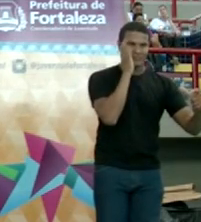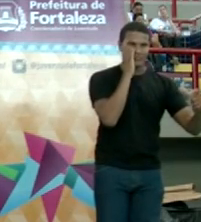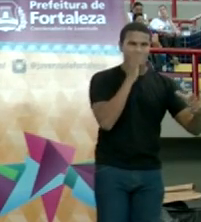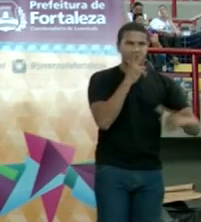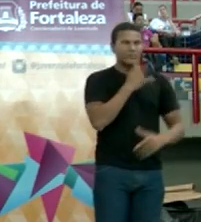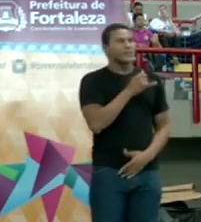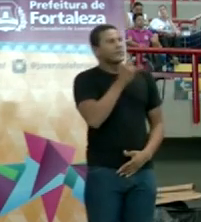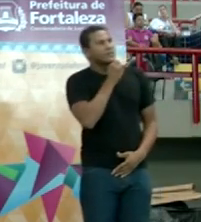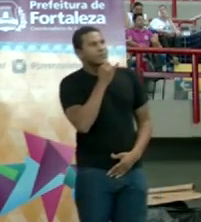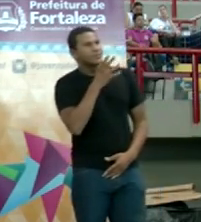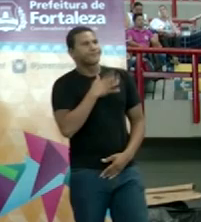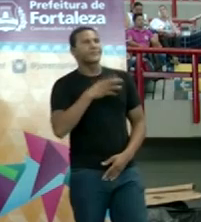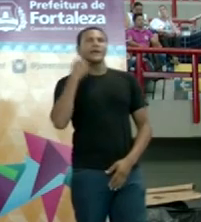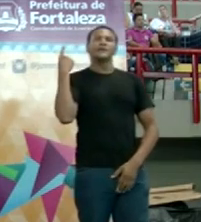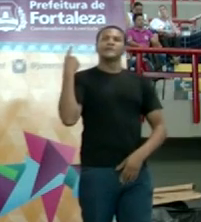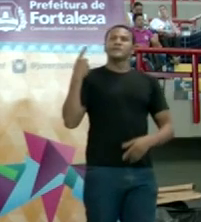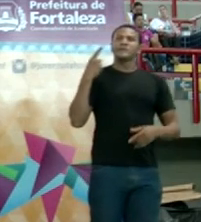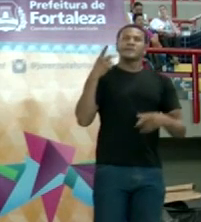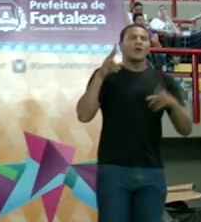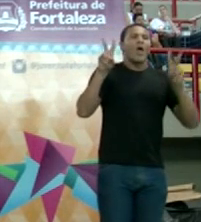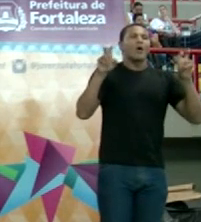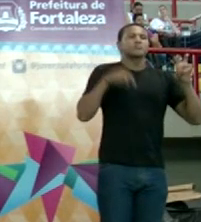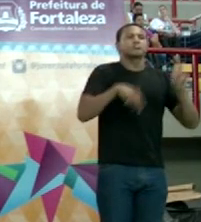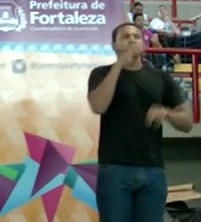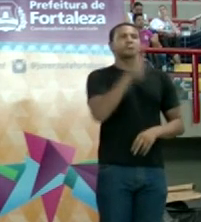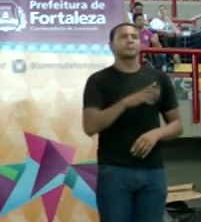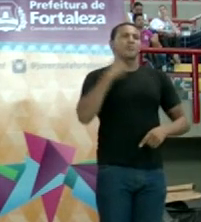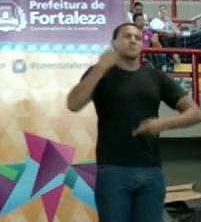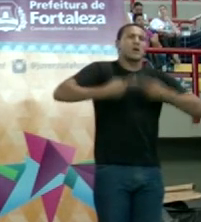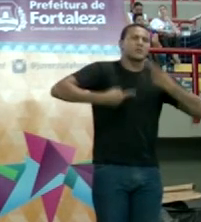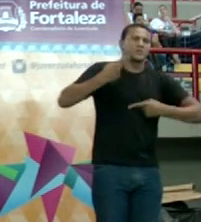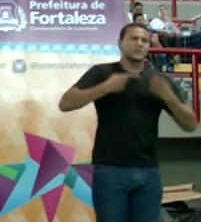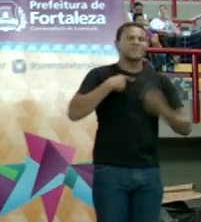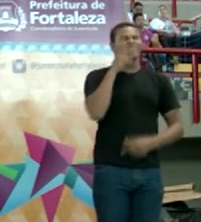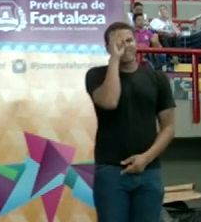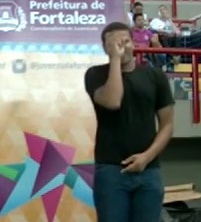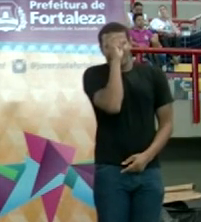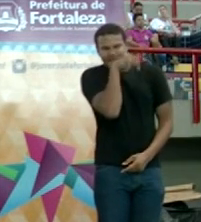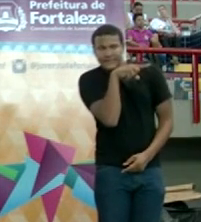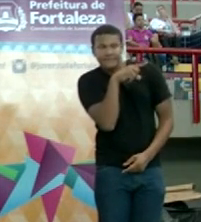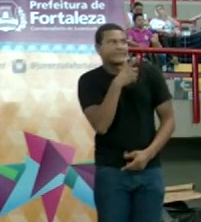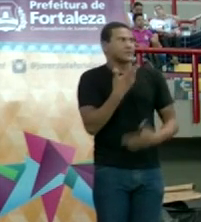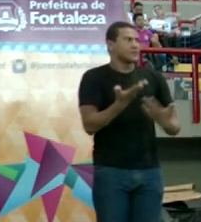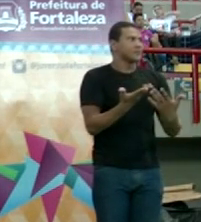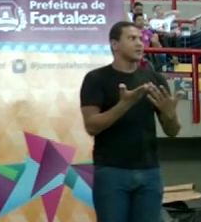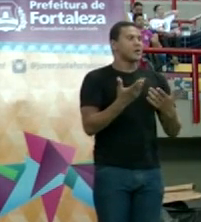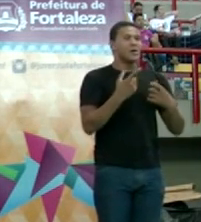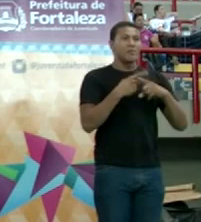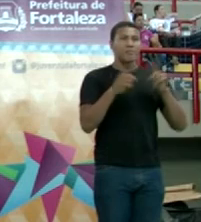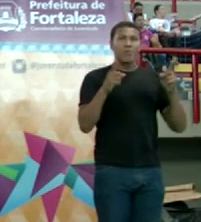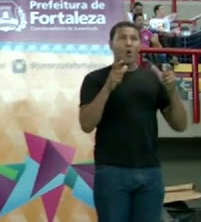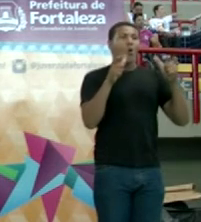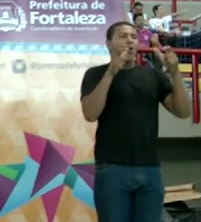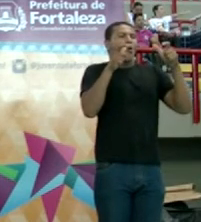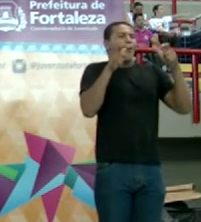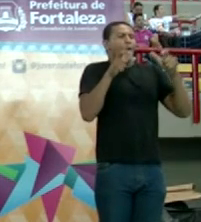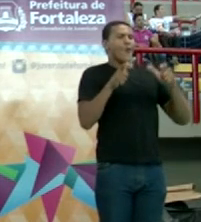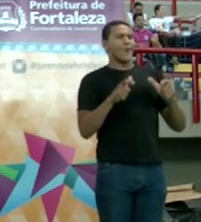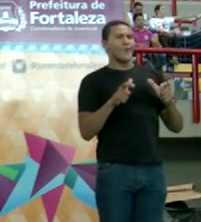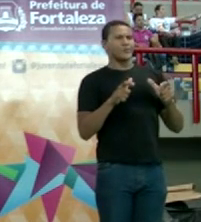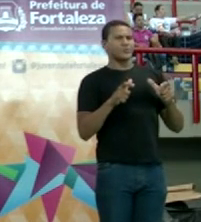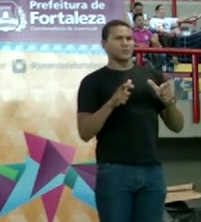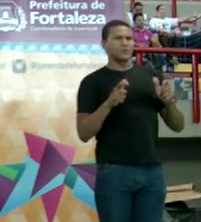está bastante delicada, onde podemos observar a divergência de pensamentos